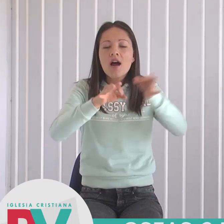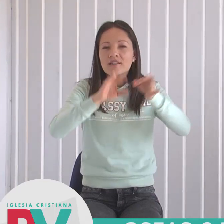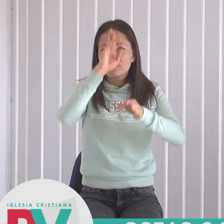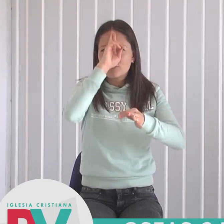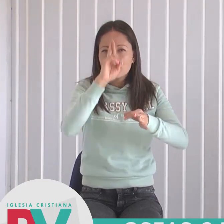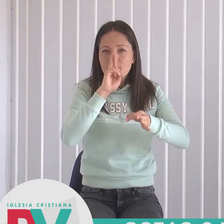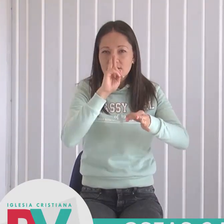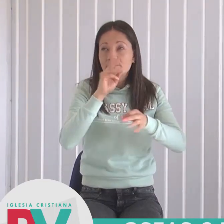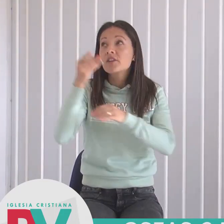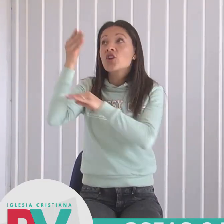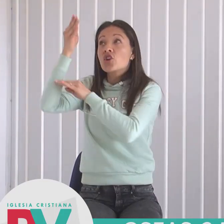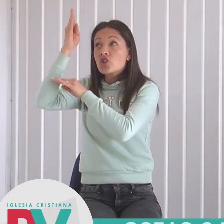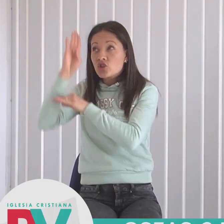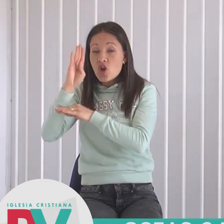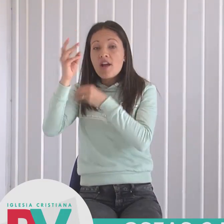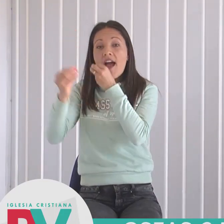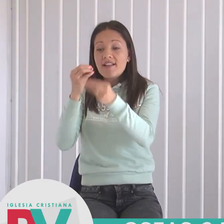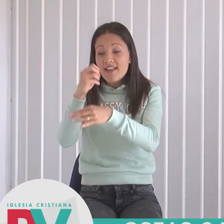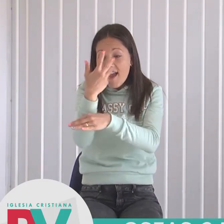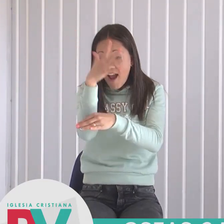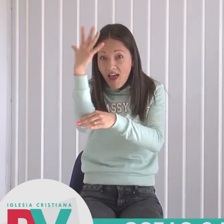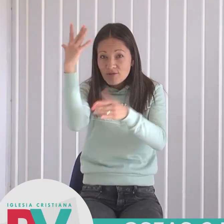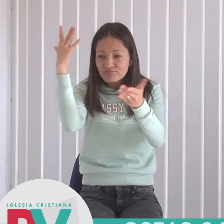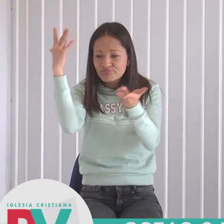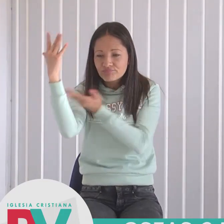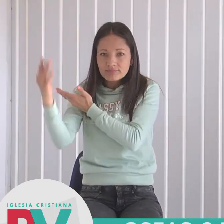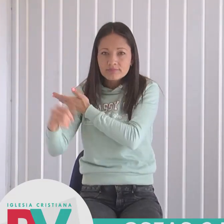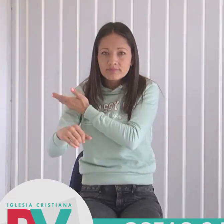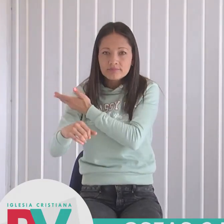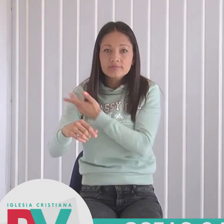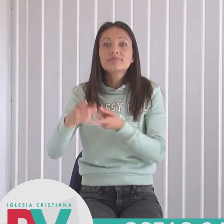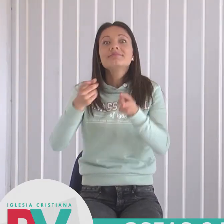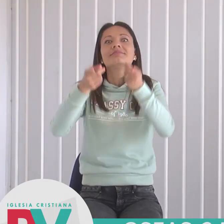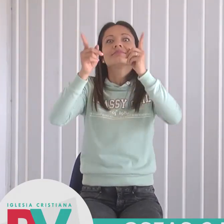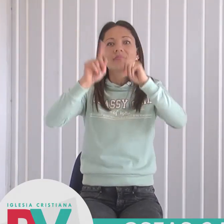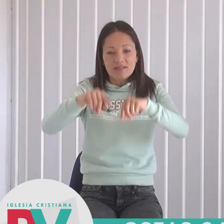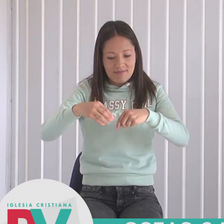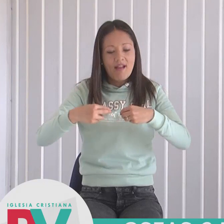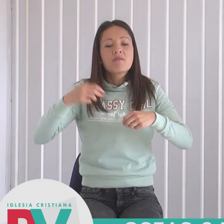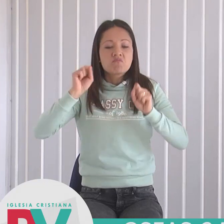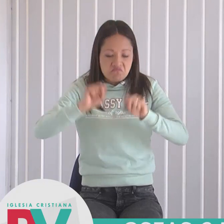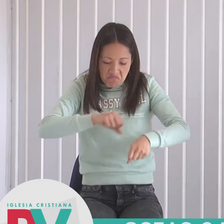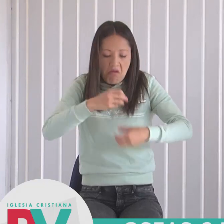hizo con el árbol, ¿qué no hará con los que fuimos injertados?